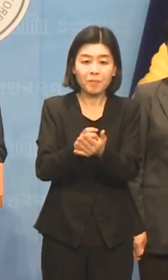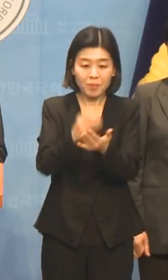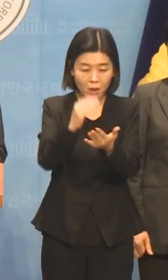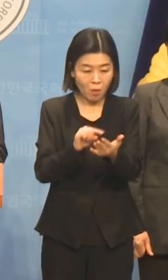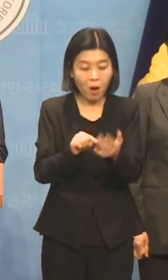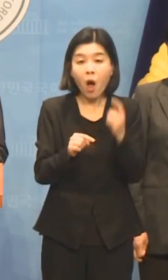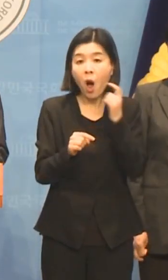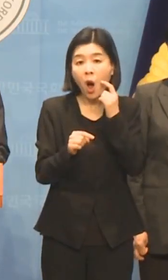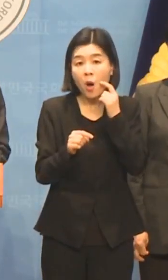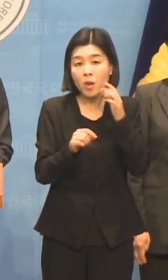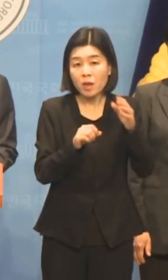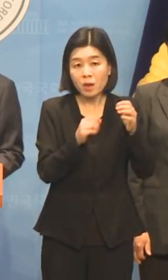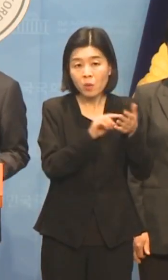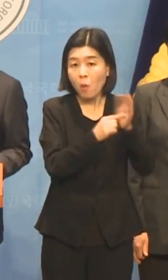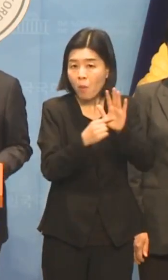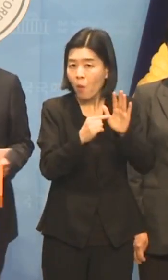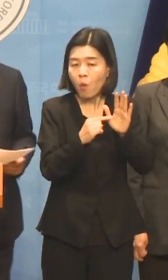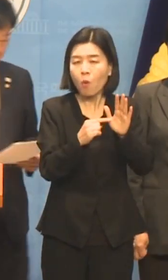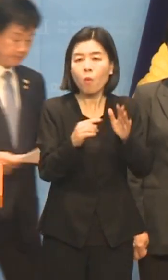공표죄에 해당하지 않습니다.